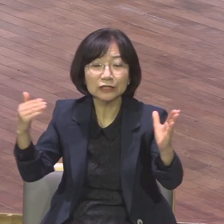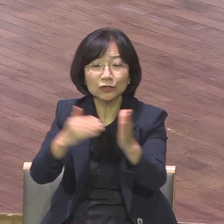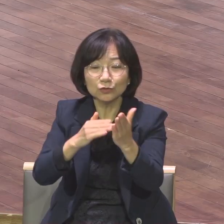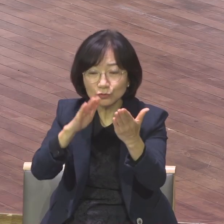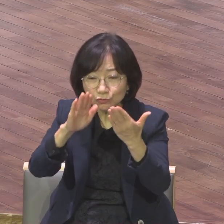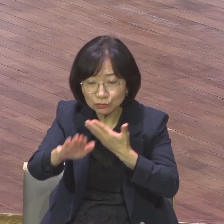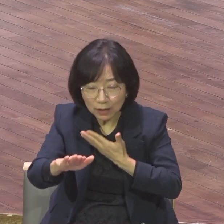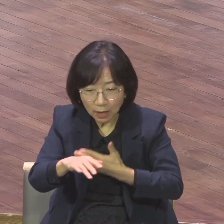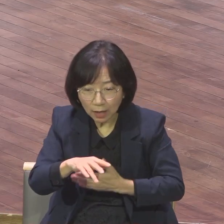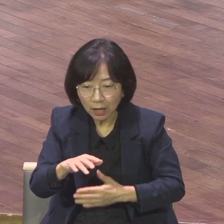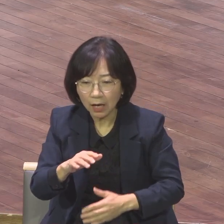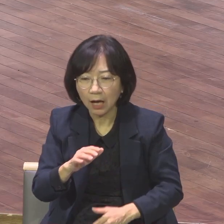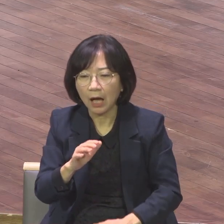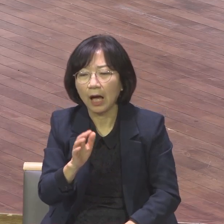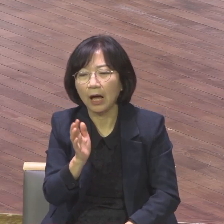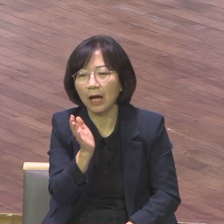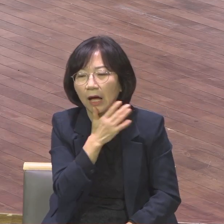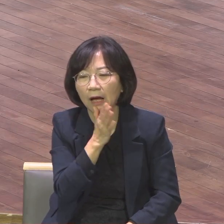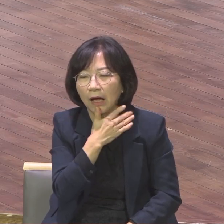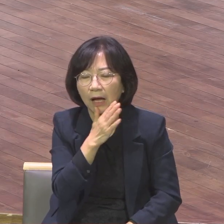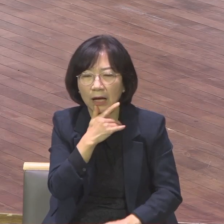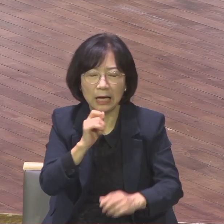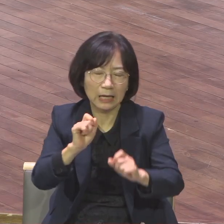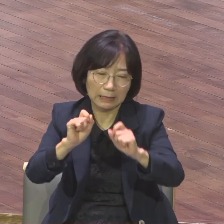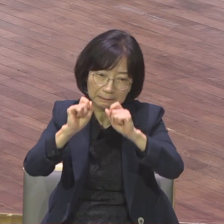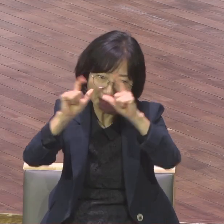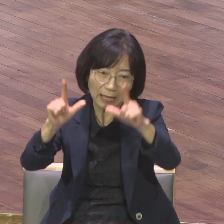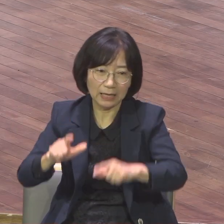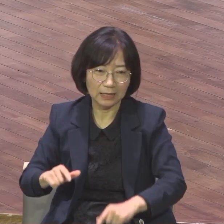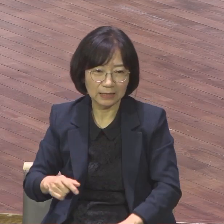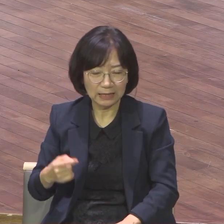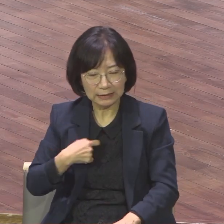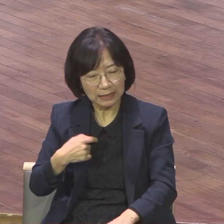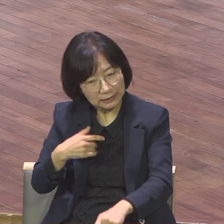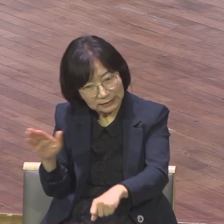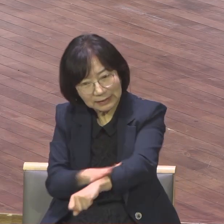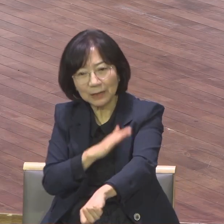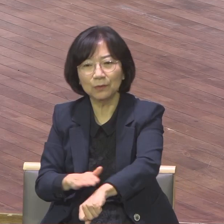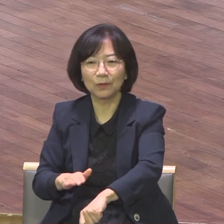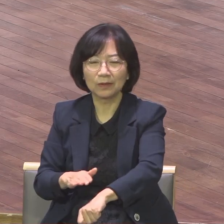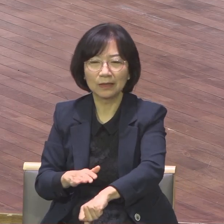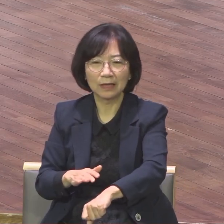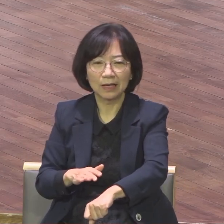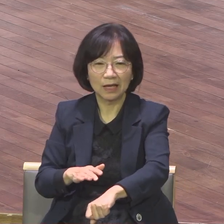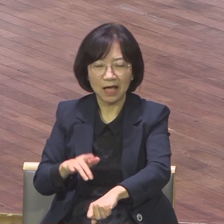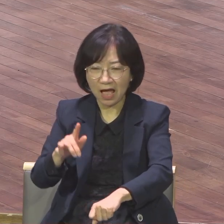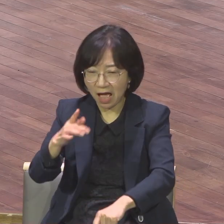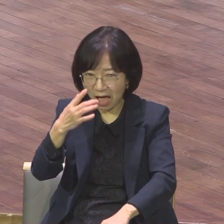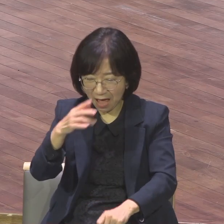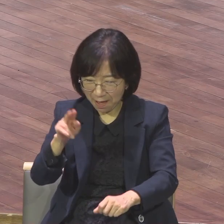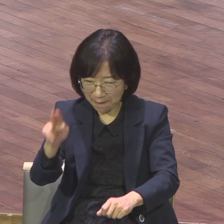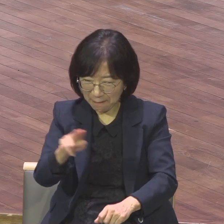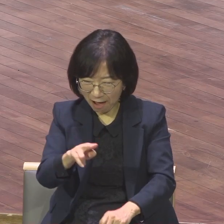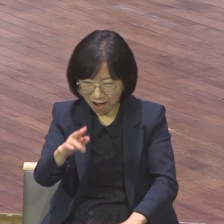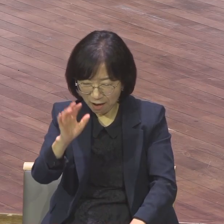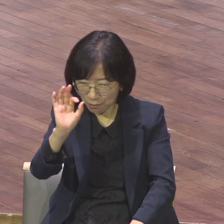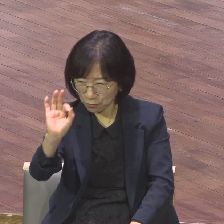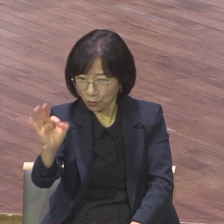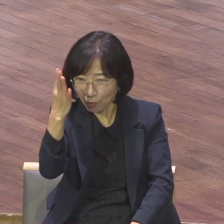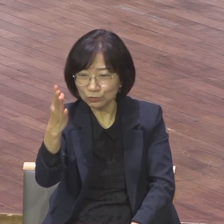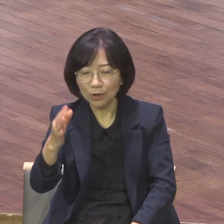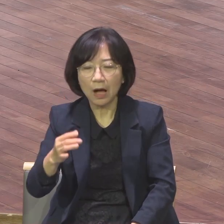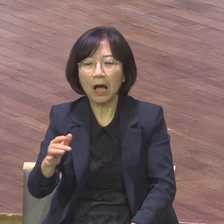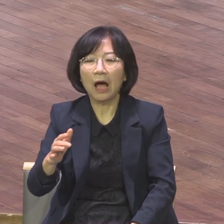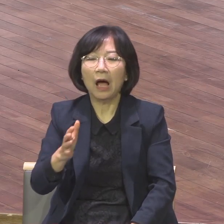놨는지 거기가 무엇이었구나 그걸 깨닫게 돼요. 그러니까 고수들의